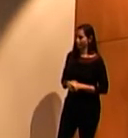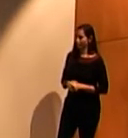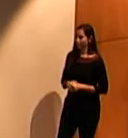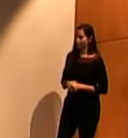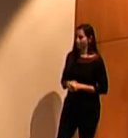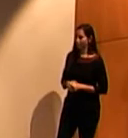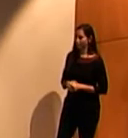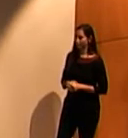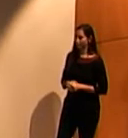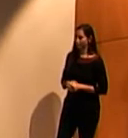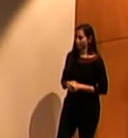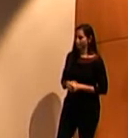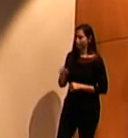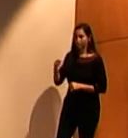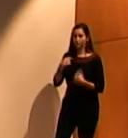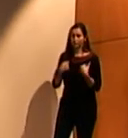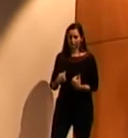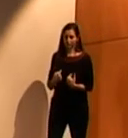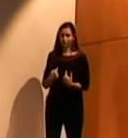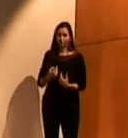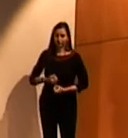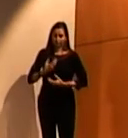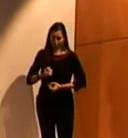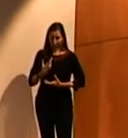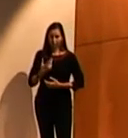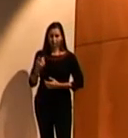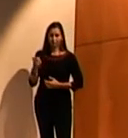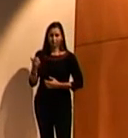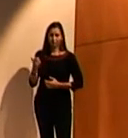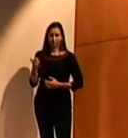Je parle au nom de l'hôpital de jour Condo.